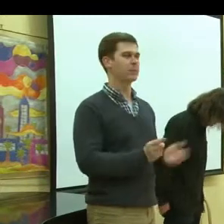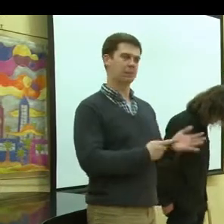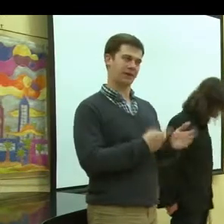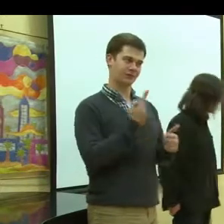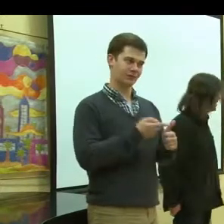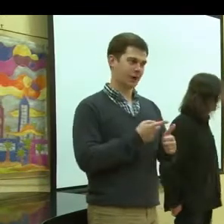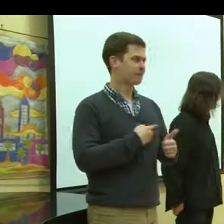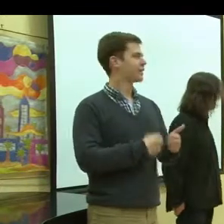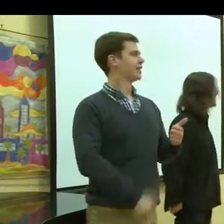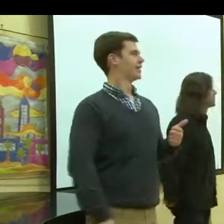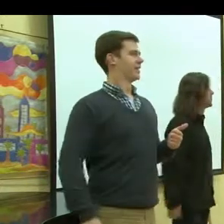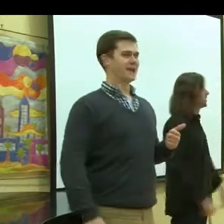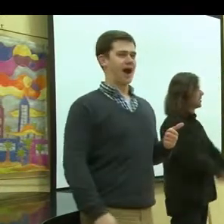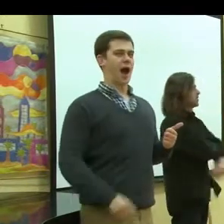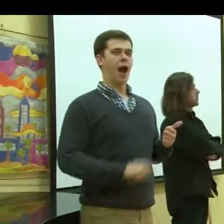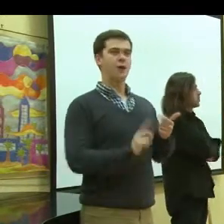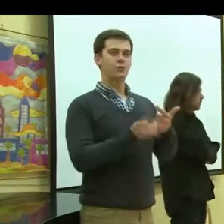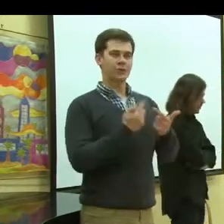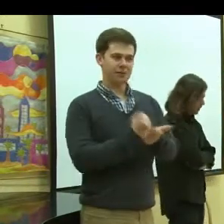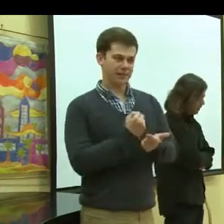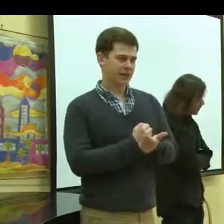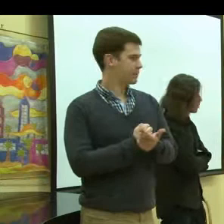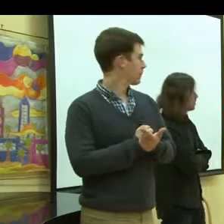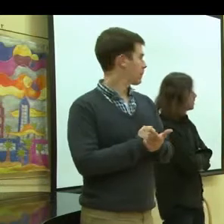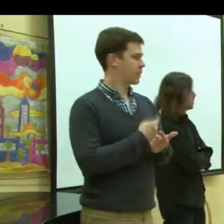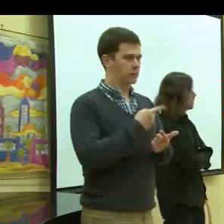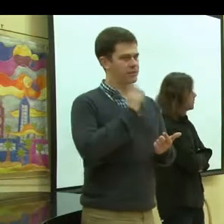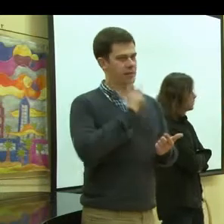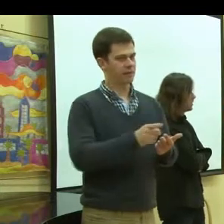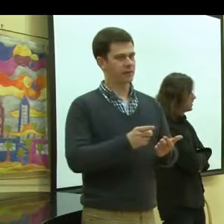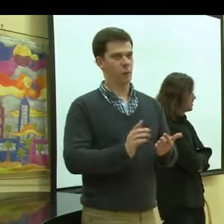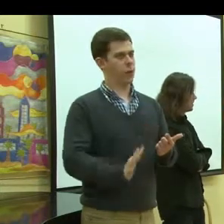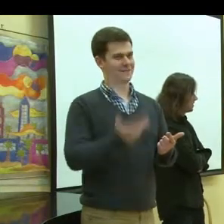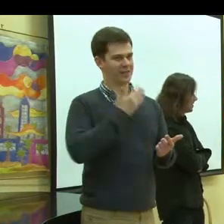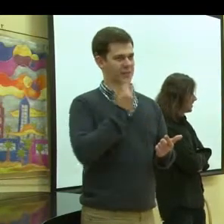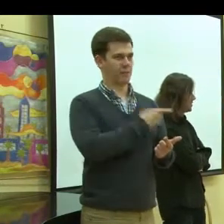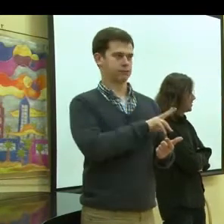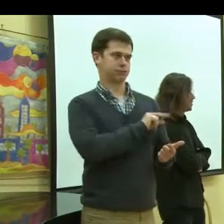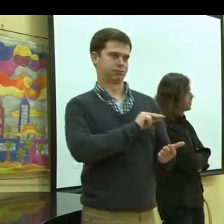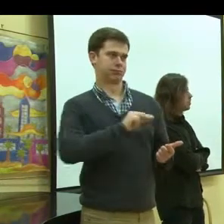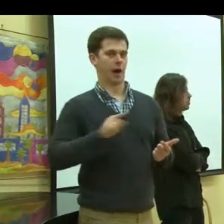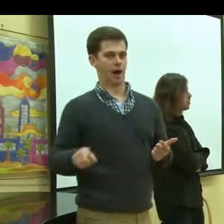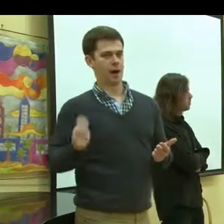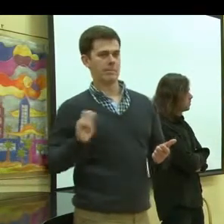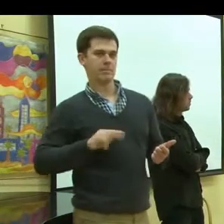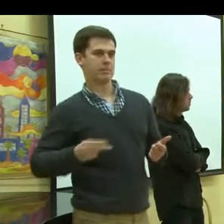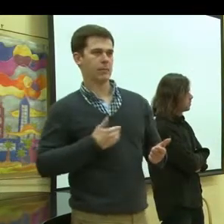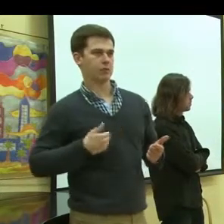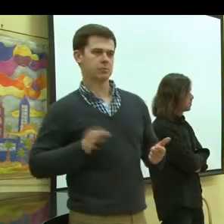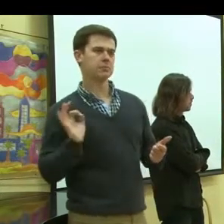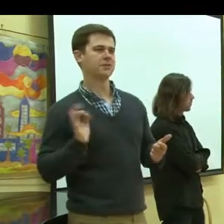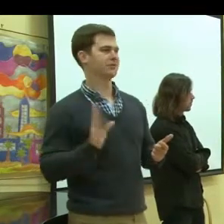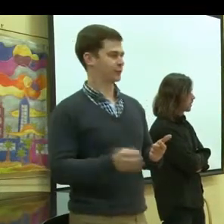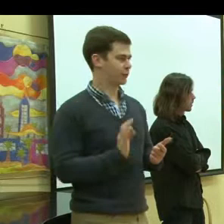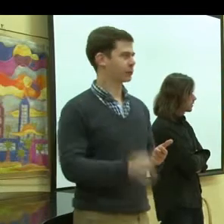pierwsza rzecz. Druga sprawa jest taka, to nie jest łatwe, wiem, więc naprawdę fajnie. Druga sprawa jest taka, że